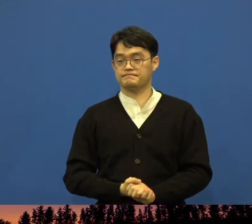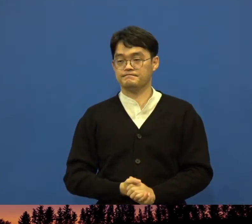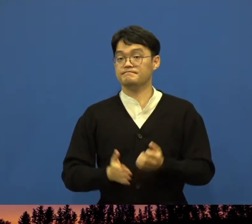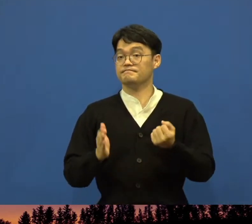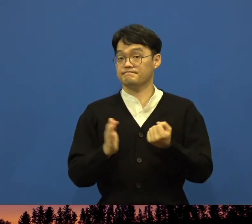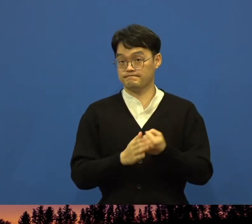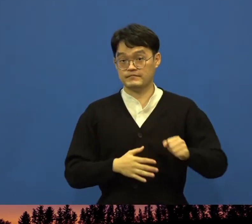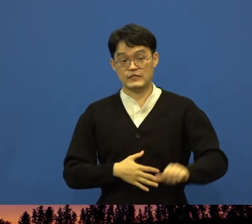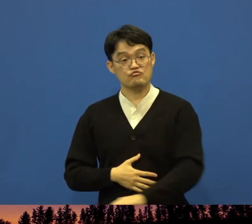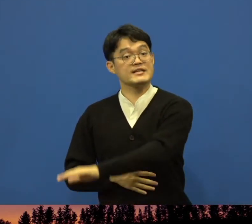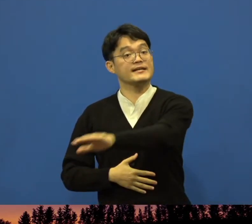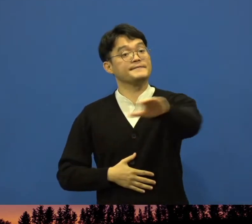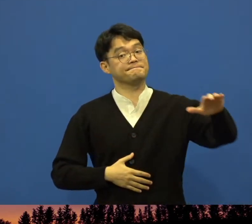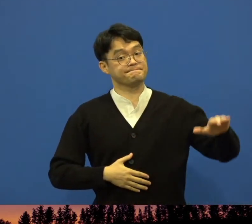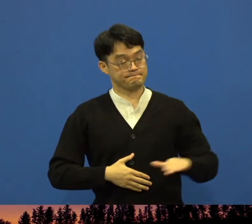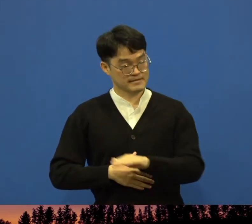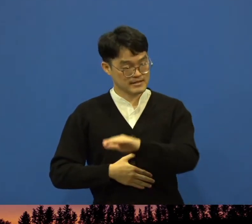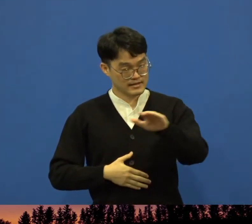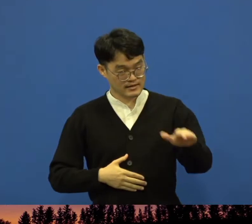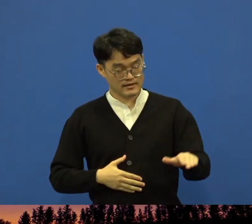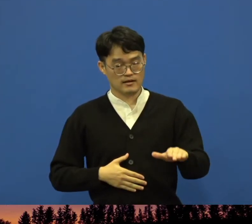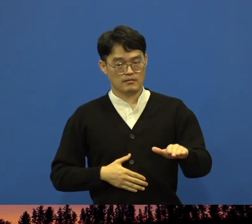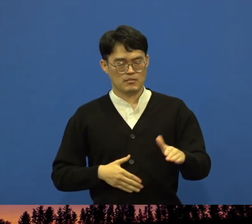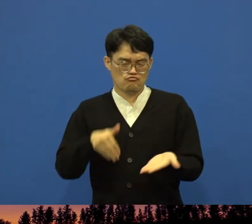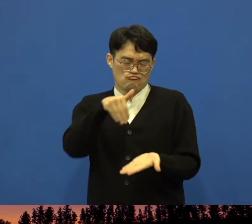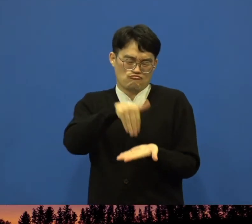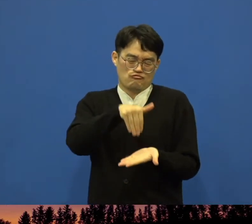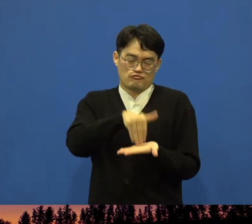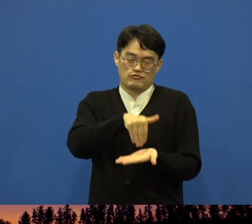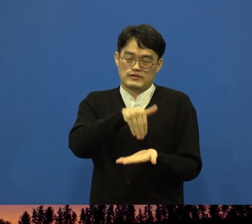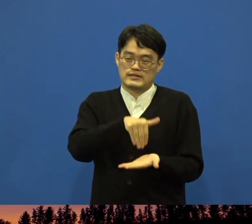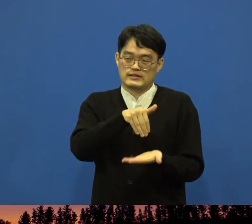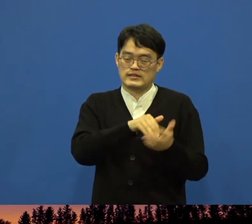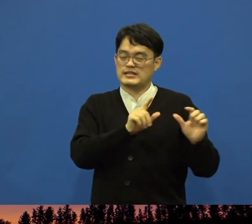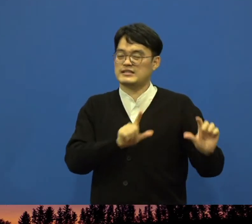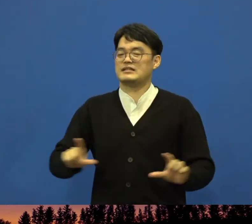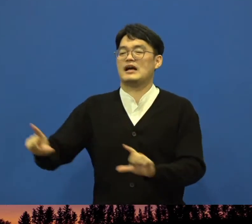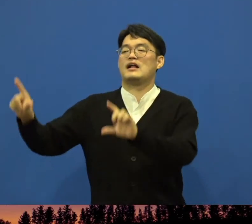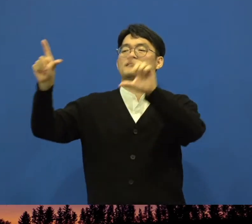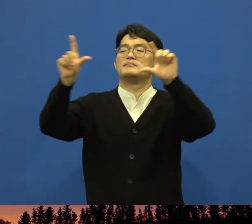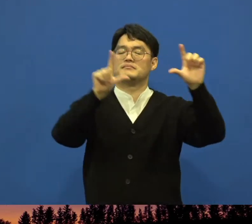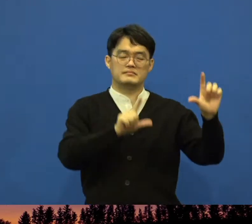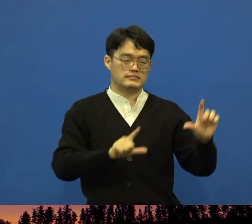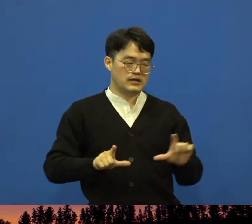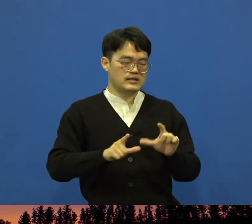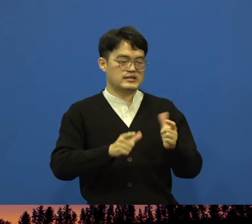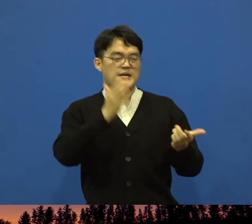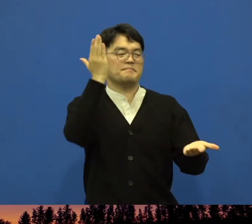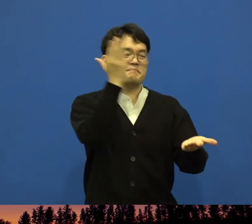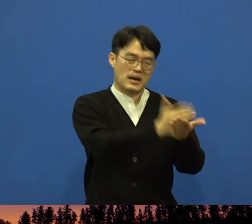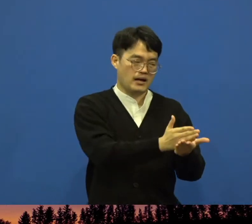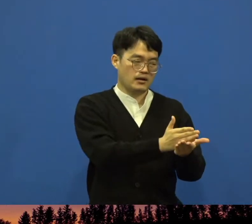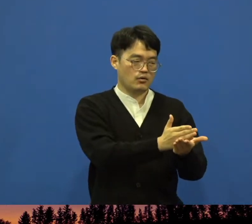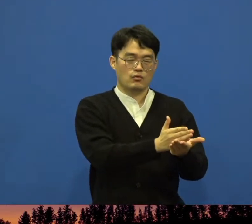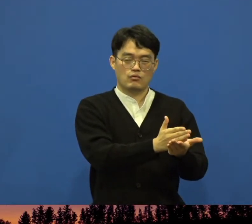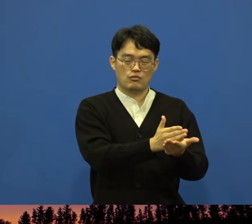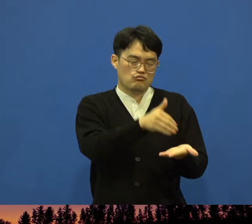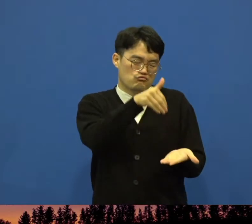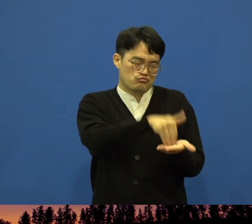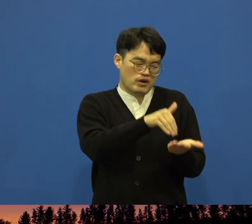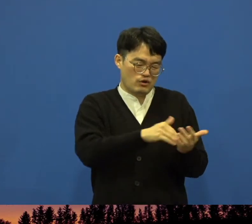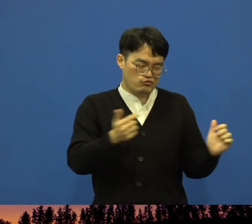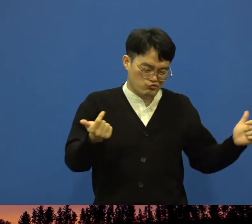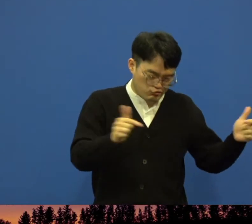그래서 우리에게 후회하는 삶을 죽여주는데 굉장히 필요한 것이 바로 전도서입니다.